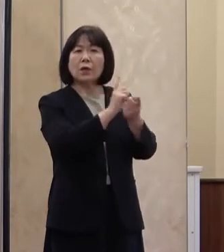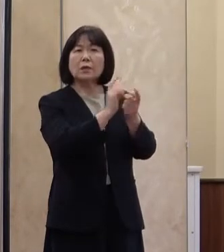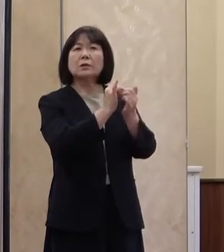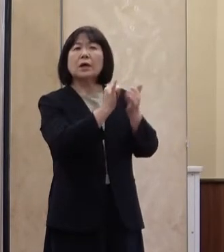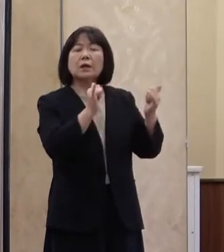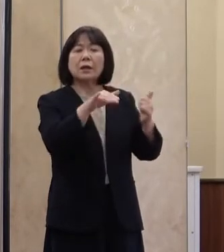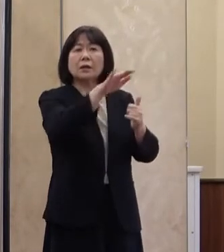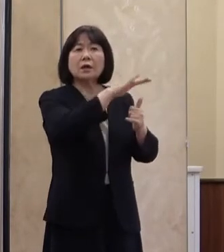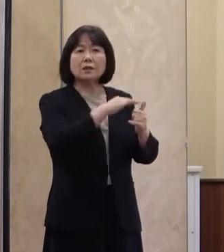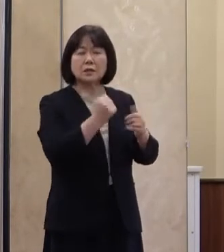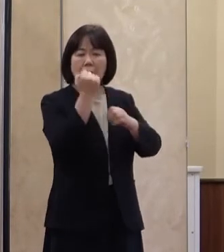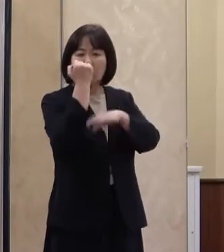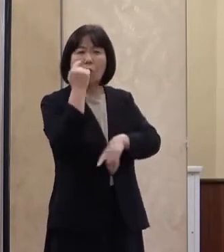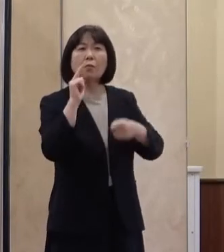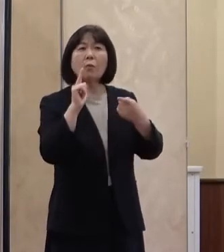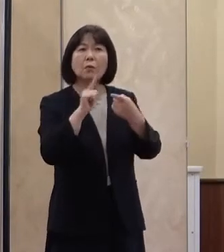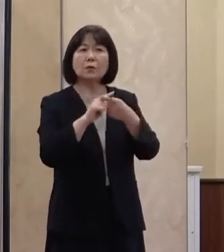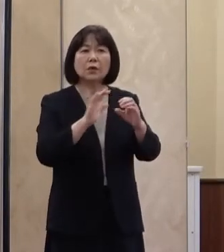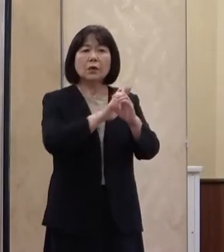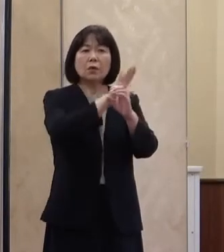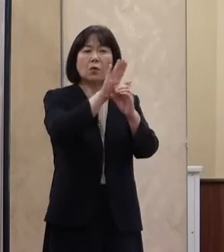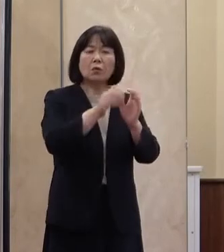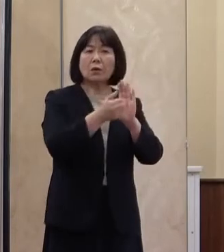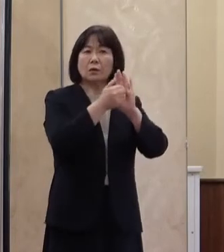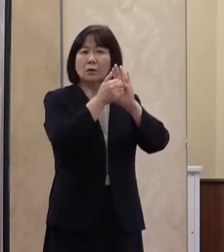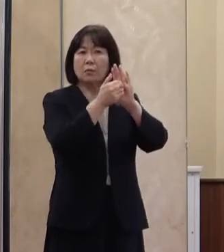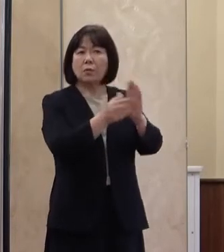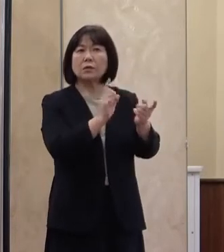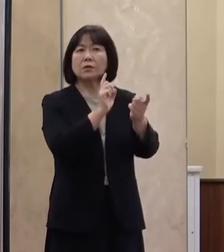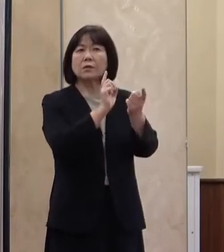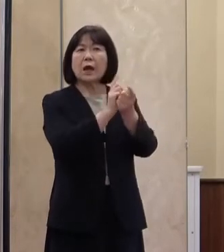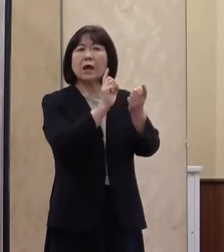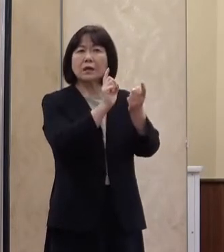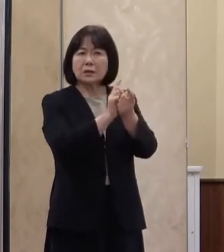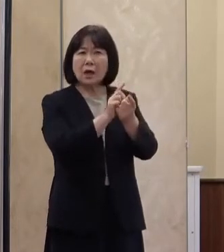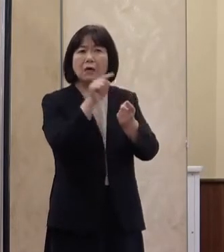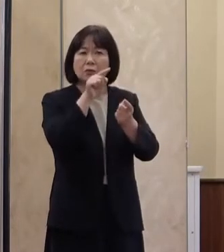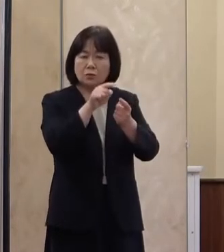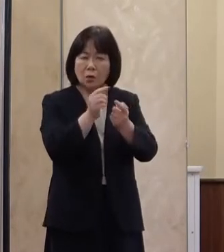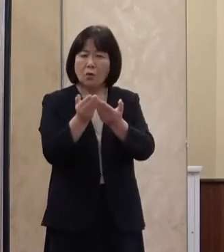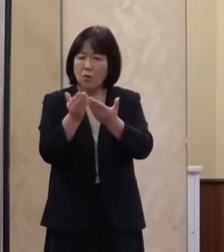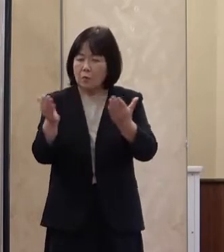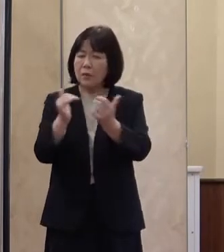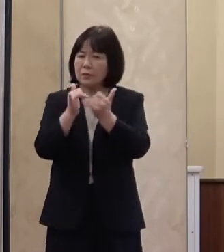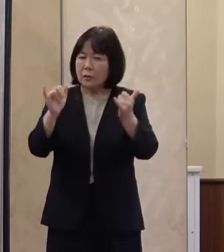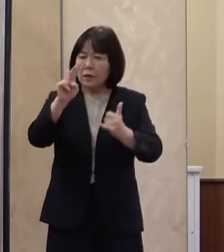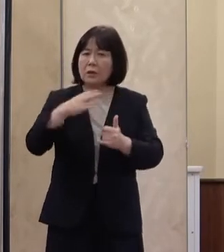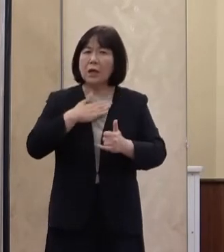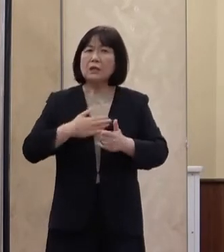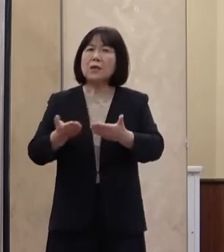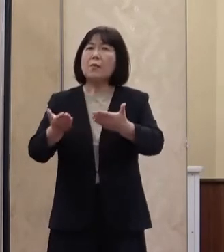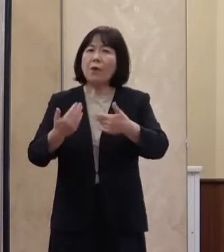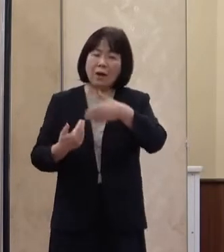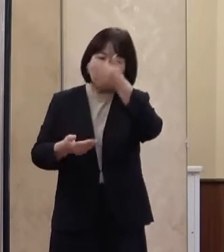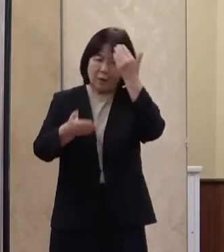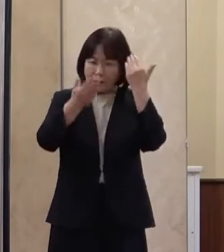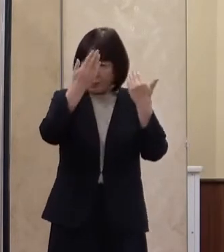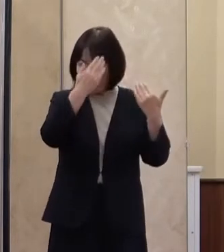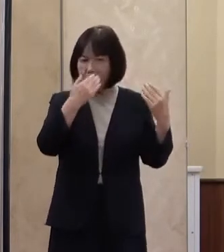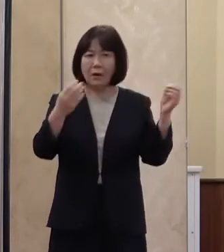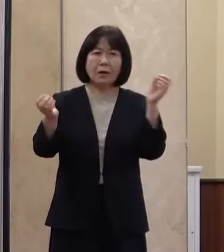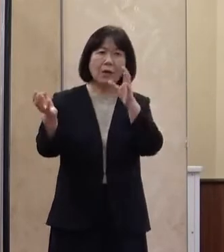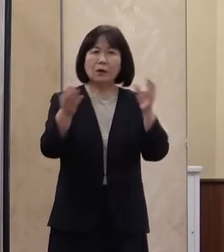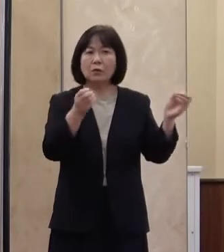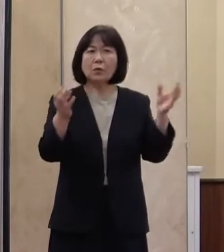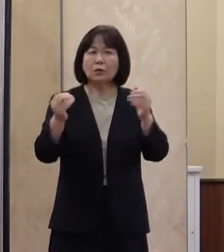根本的にそのコロナの防止対策のことを事業者側に理解していただいて丁寧なこのやり取りっていうの